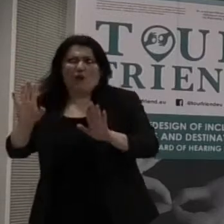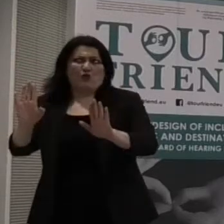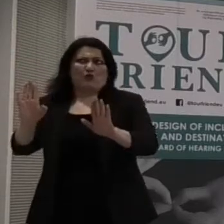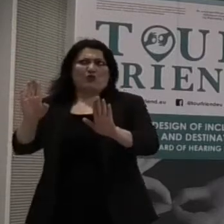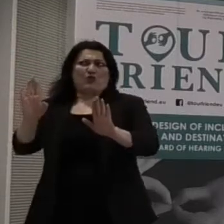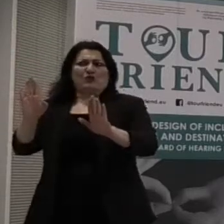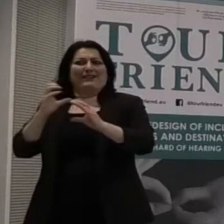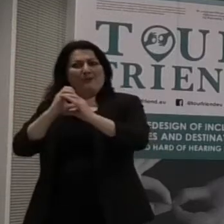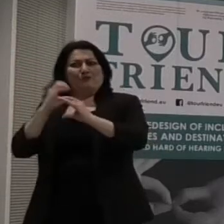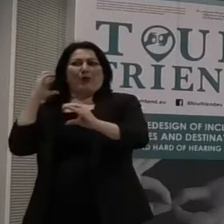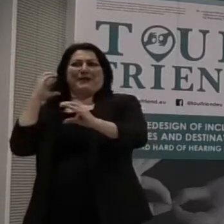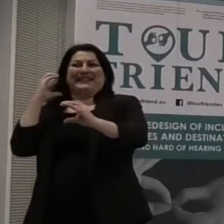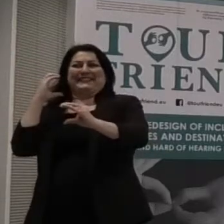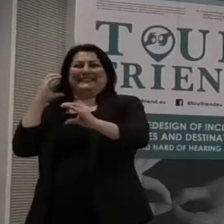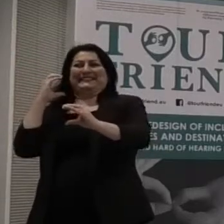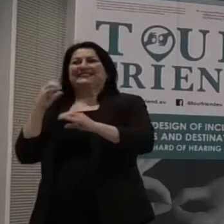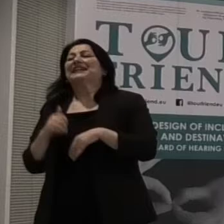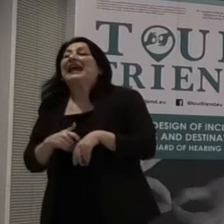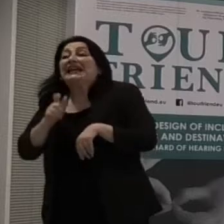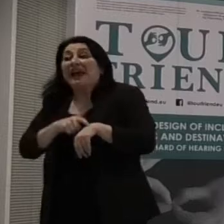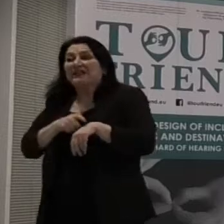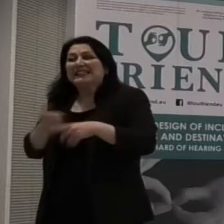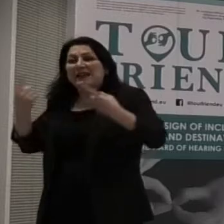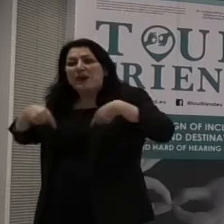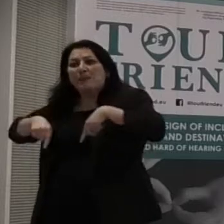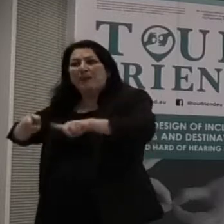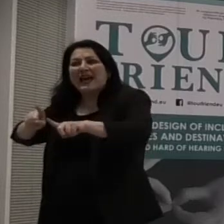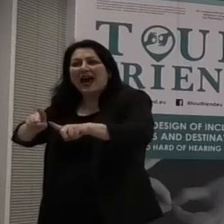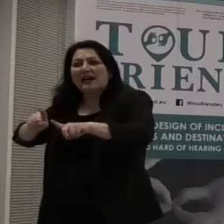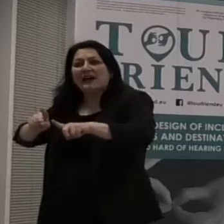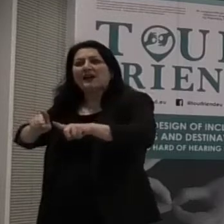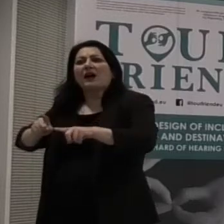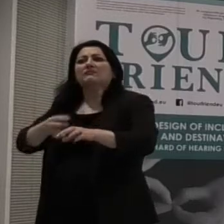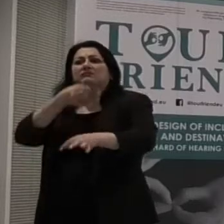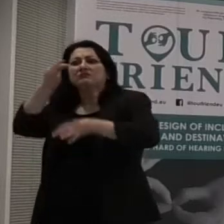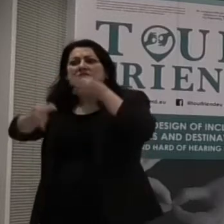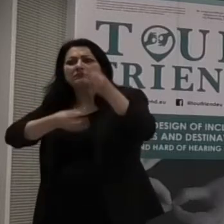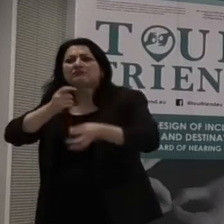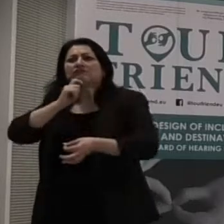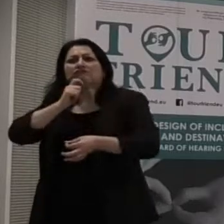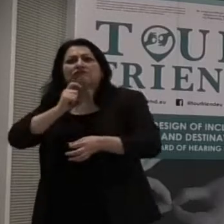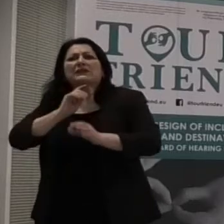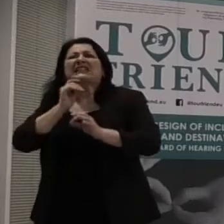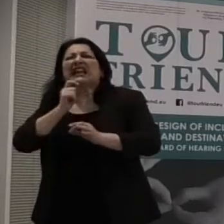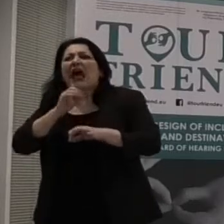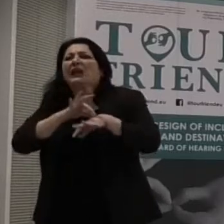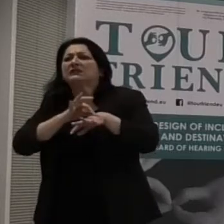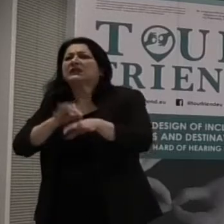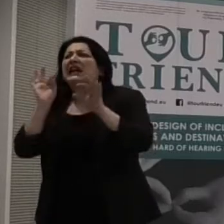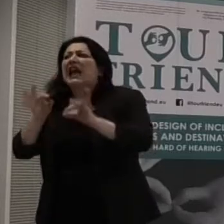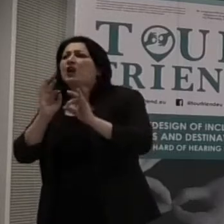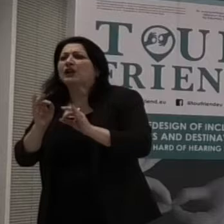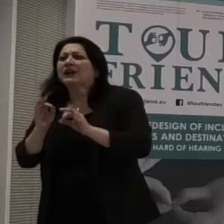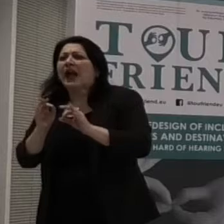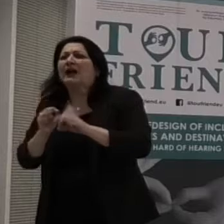όλη αυτή τη διαδικασία και μέσα στα βαν γινόταν κανονικά ξενάγηση και σε κάθε σημείο γινόταν